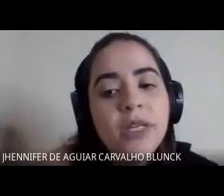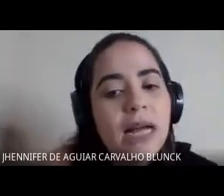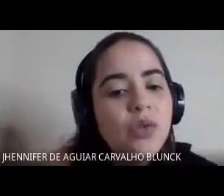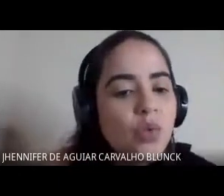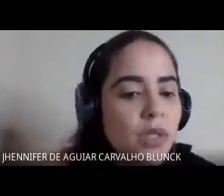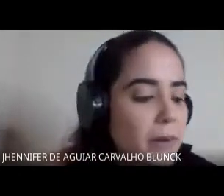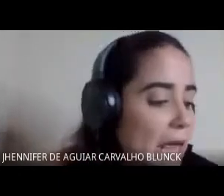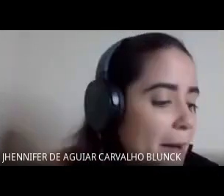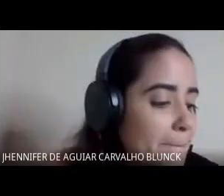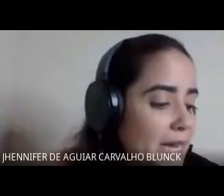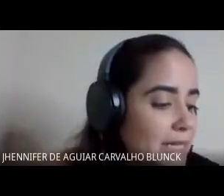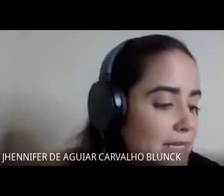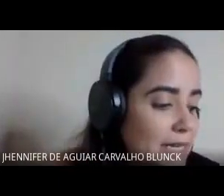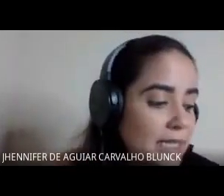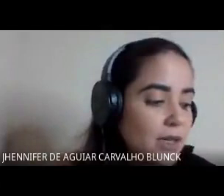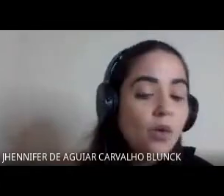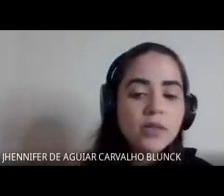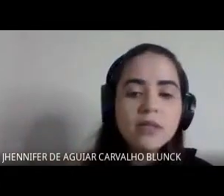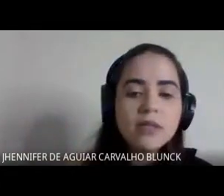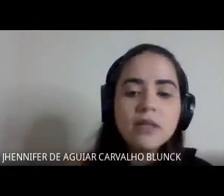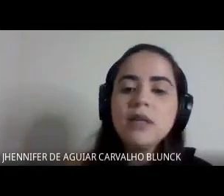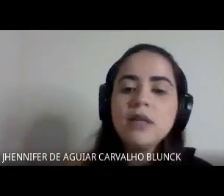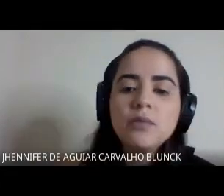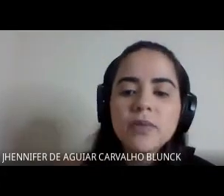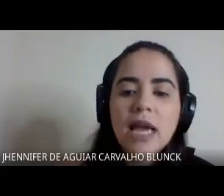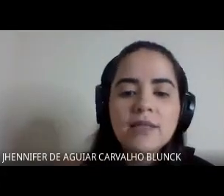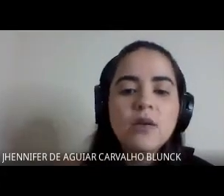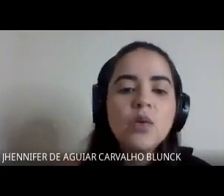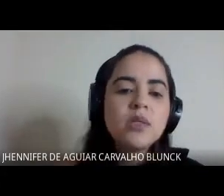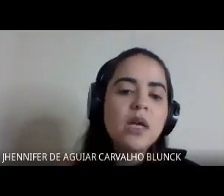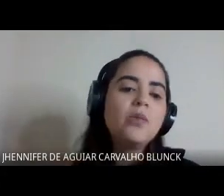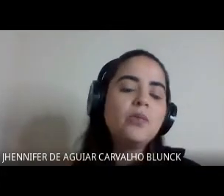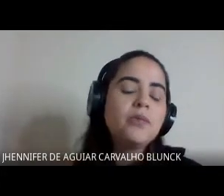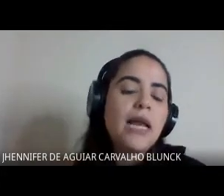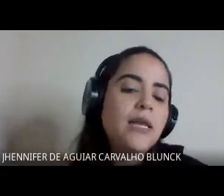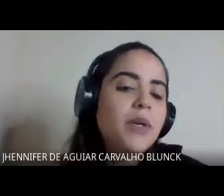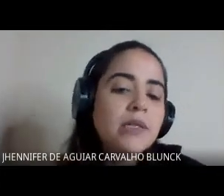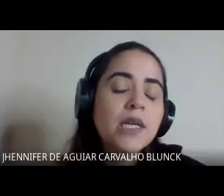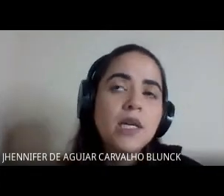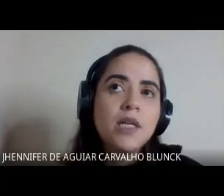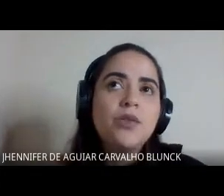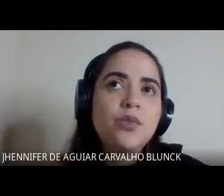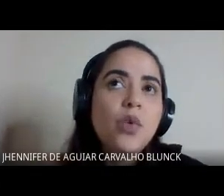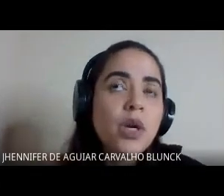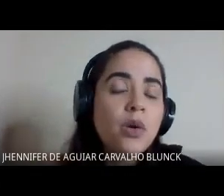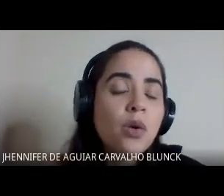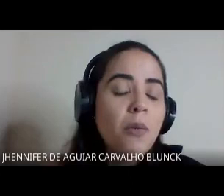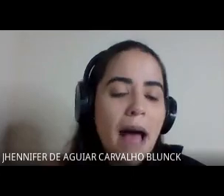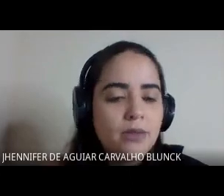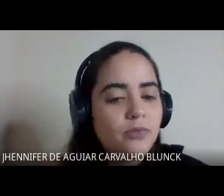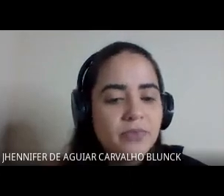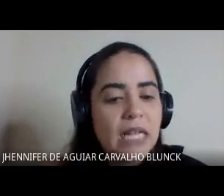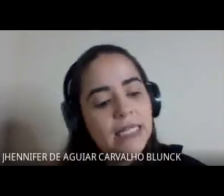da comunidade surda. Mas eles ainda não conseguiram essa inclusão da Libras no